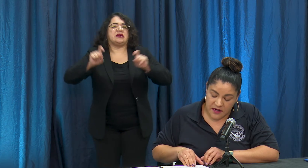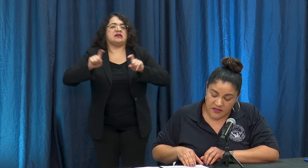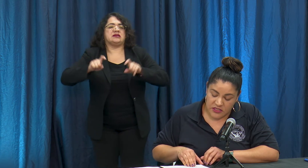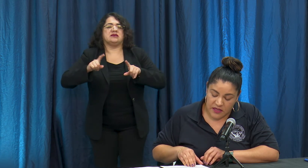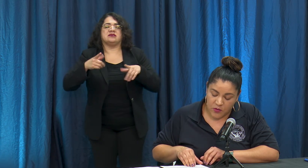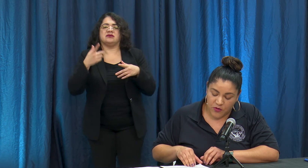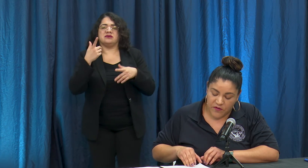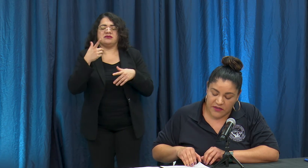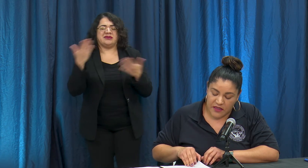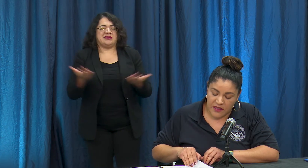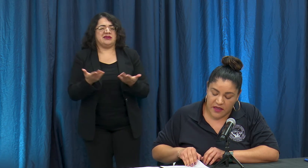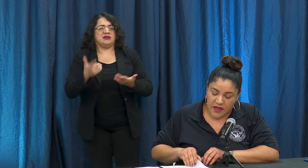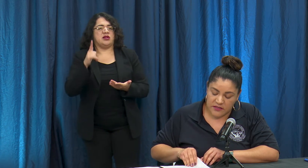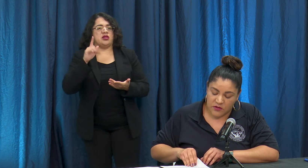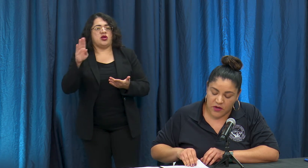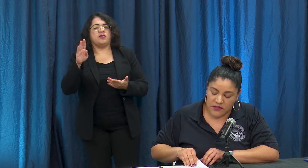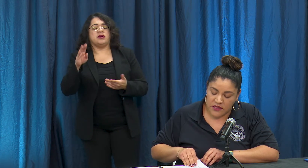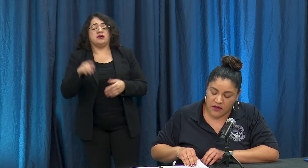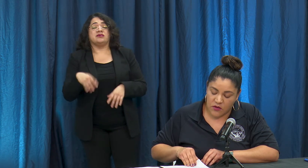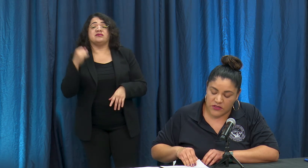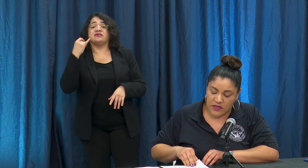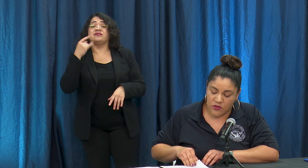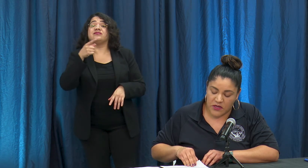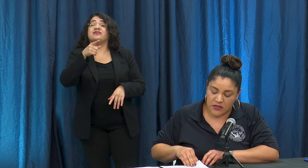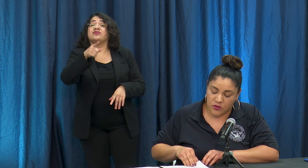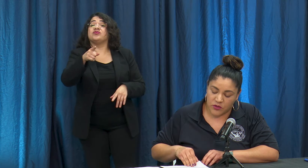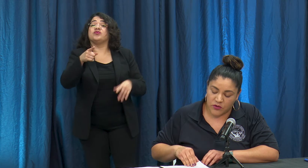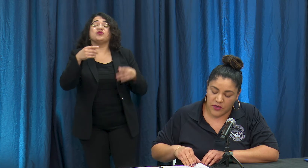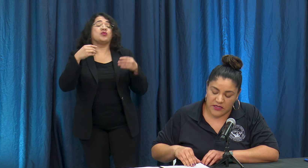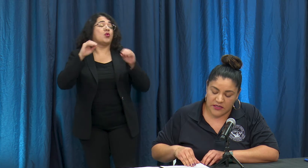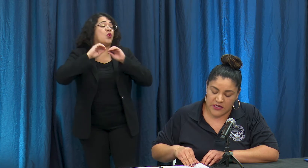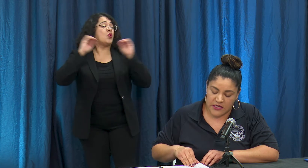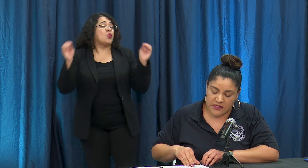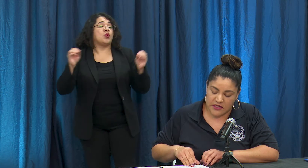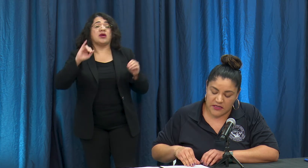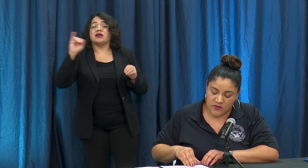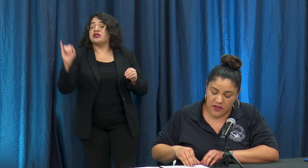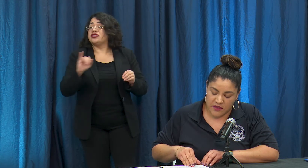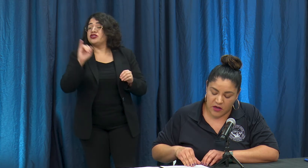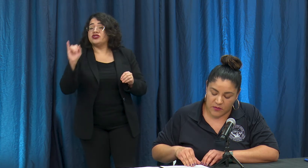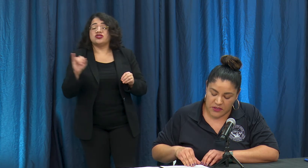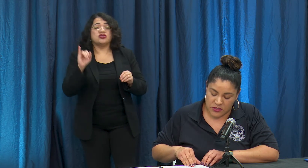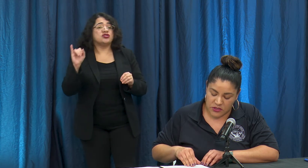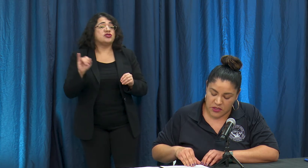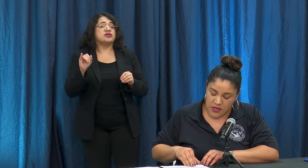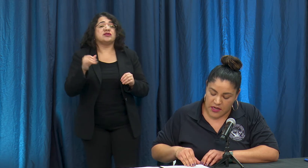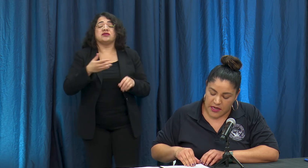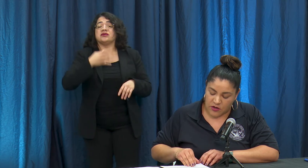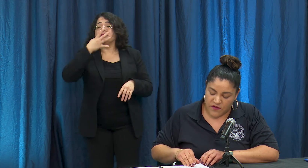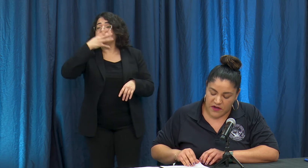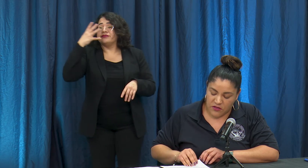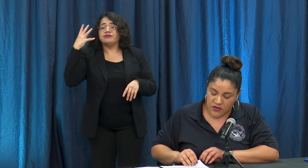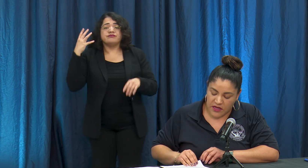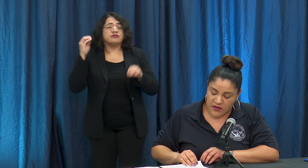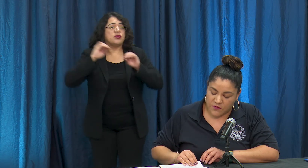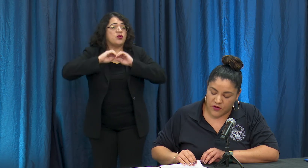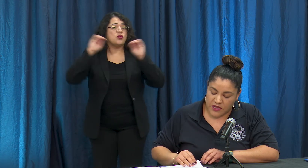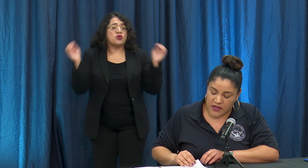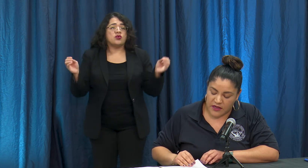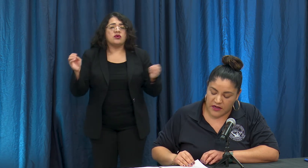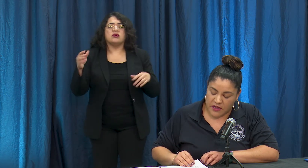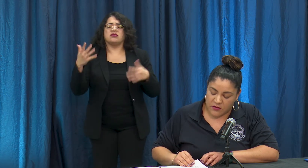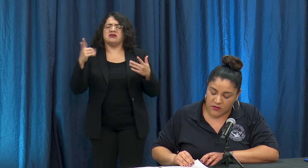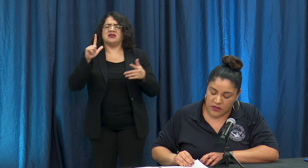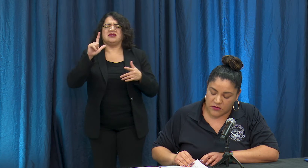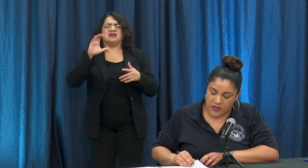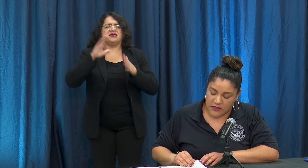Nadie será rechazado por falta de aseguranza o estado migratorio en las clínicas de la ciudad de Long Beach. El gobernador de California